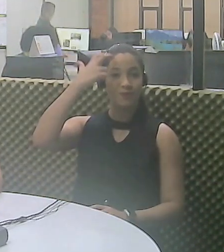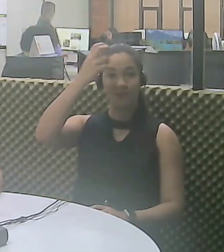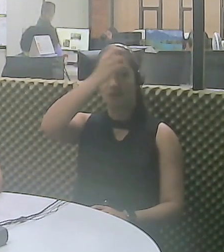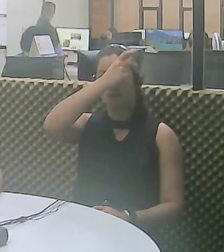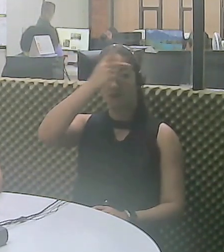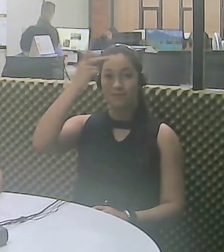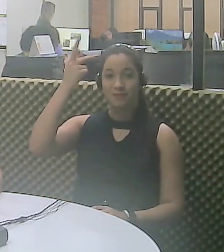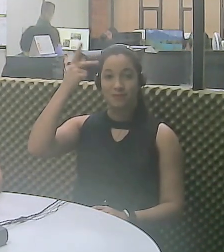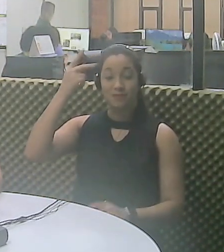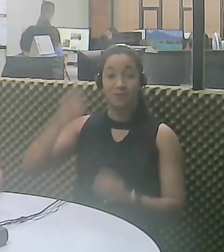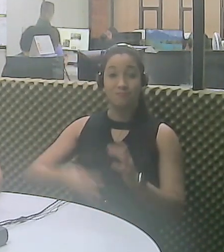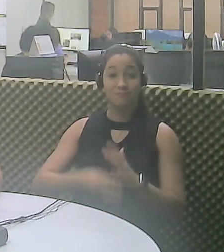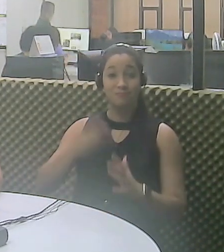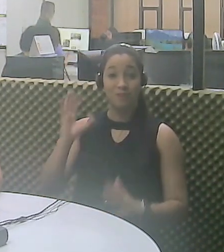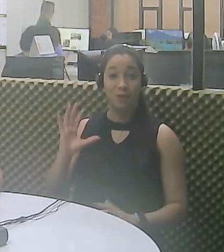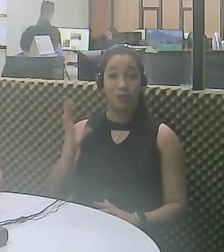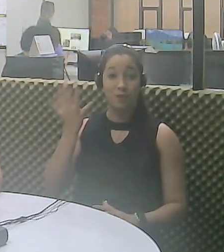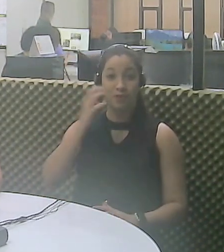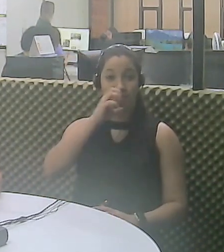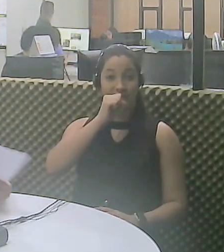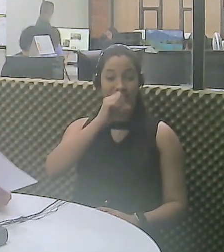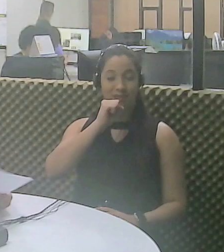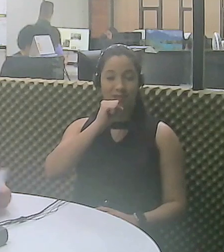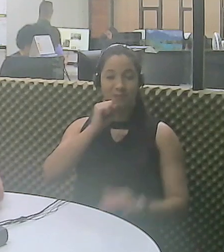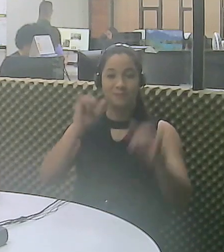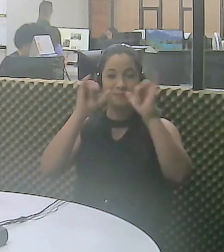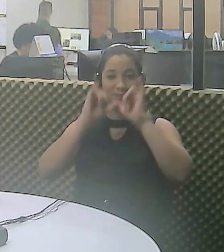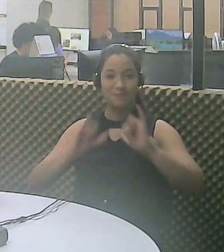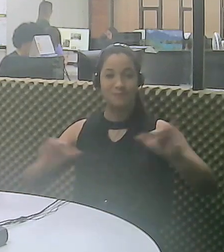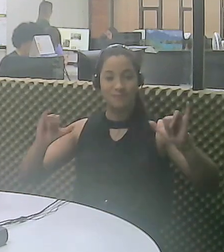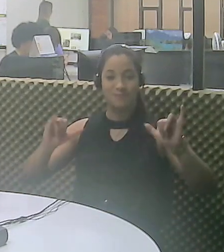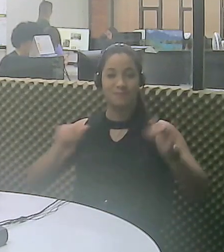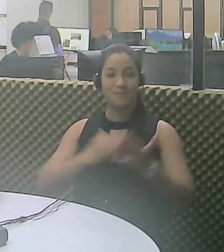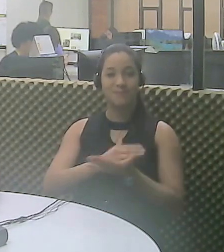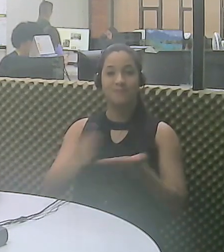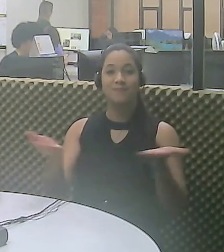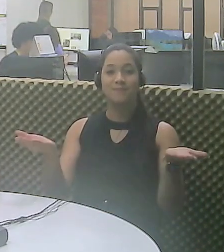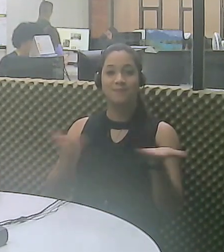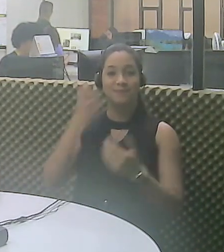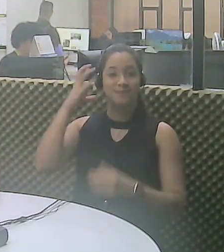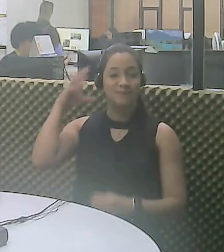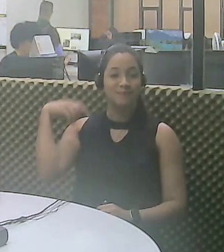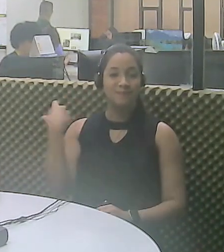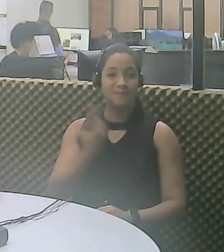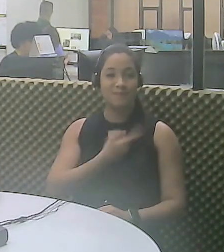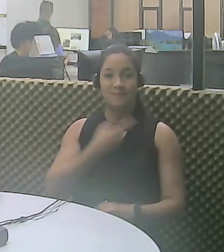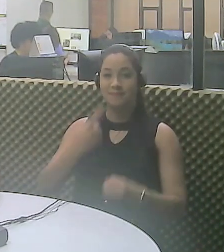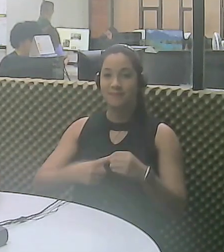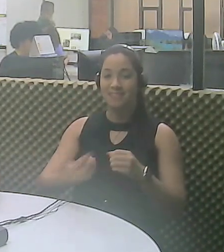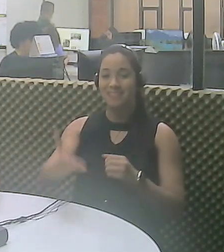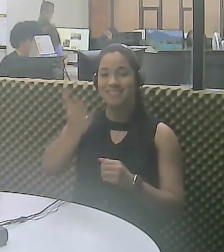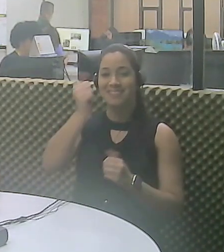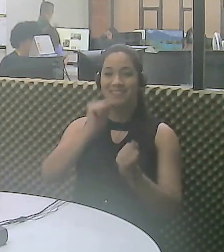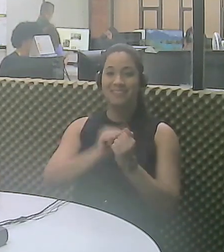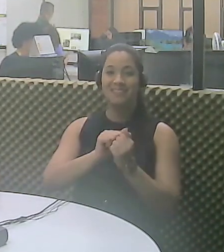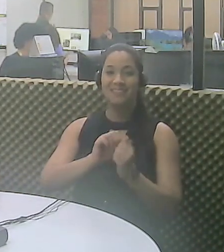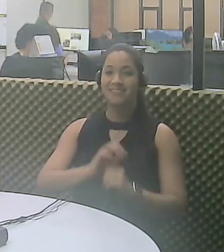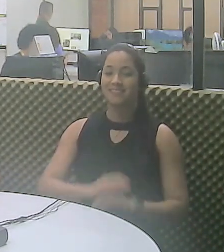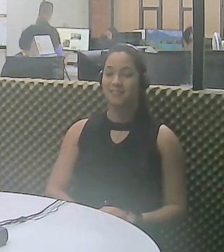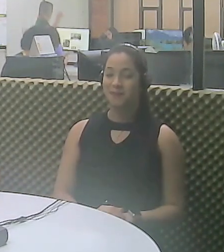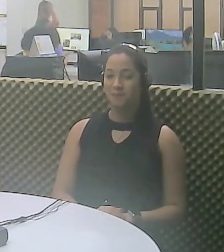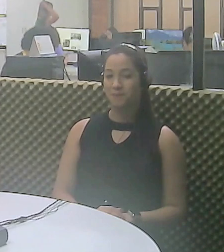à 3ª edição neste sábado. Essas e outras notícias a partir de agora na Rádio Nossa Cidade. Vem com a